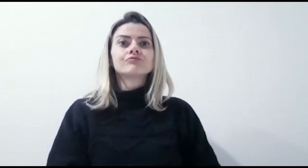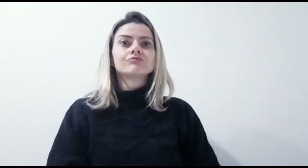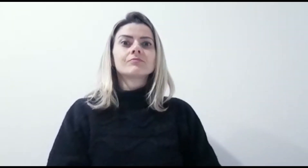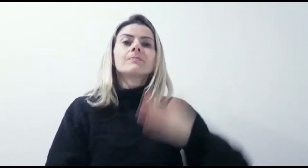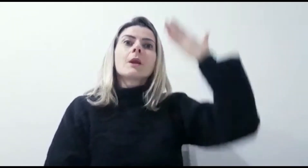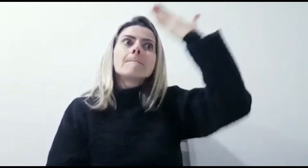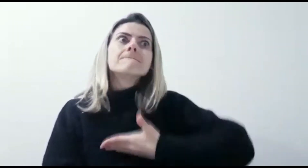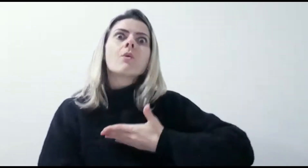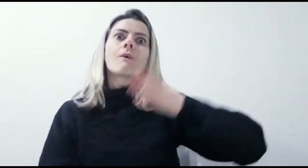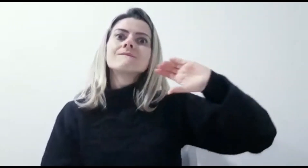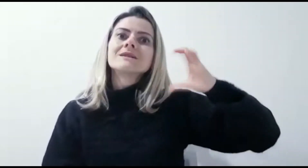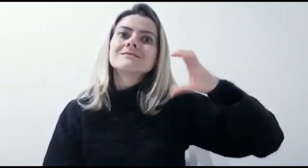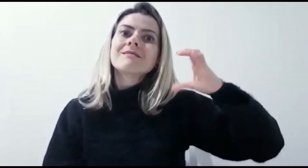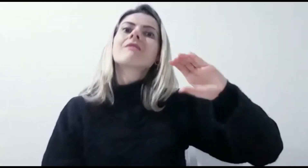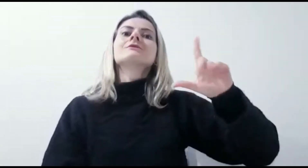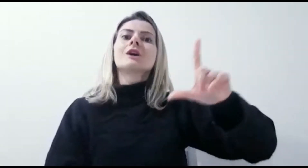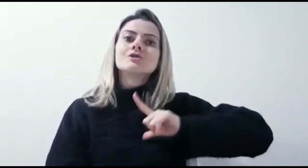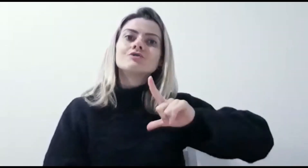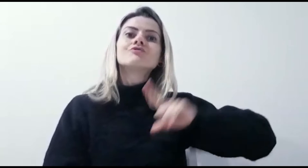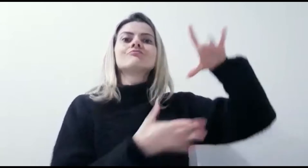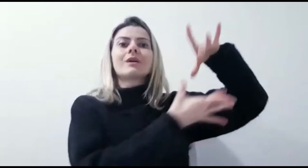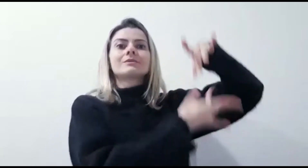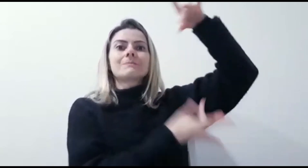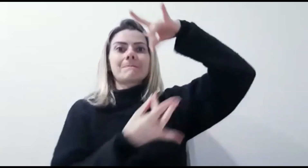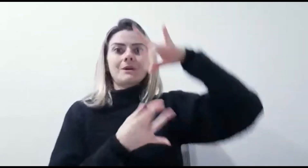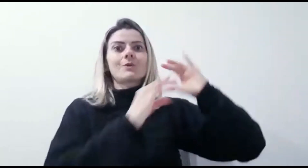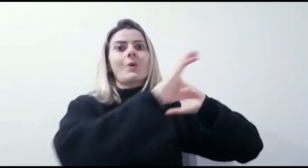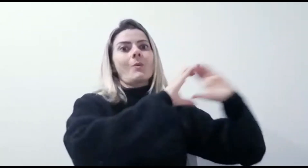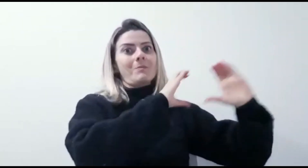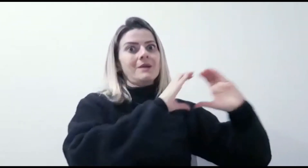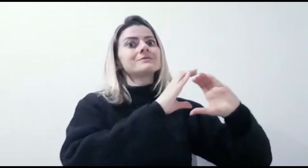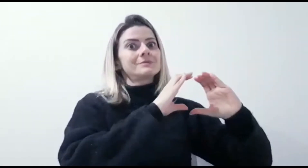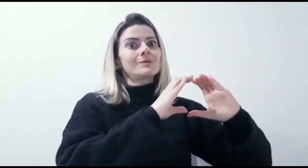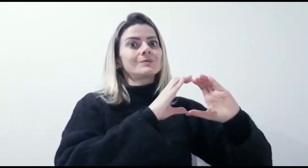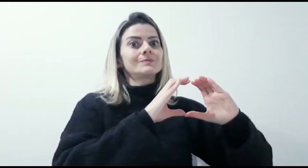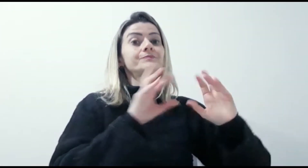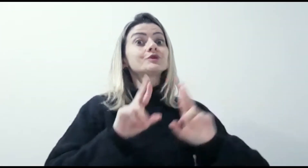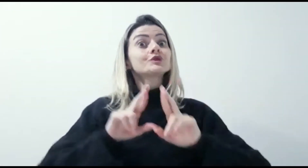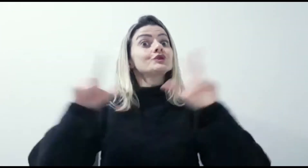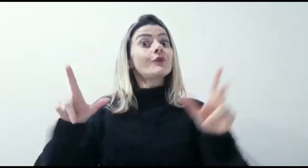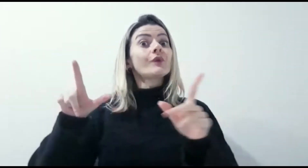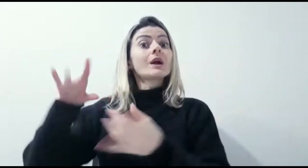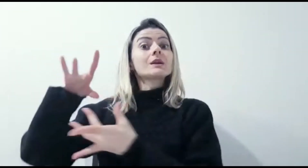na comunicação com vários espíritos. Tudo isso comprovado cientificamente, essa comunicação com os